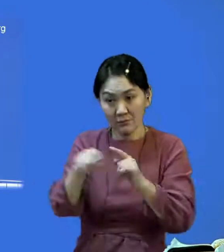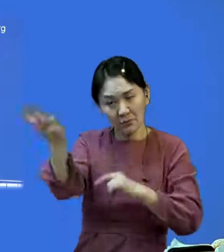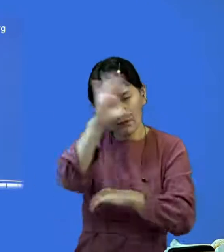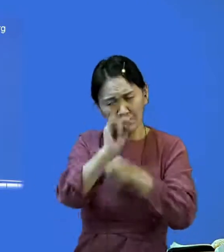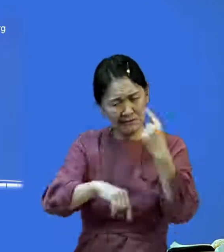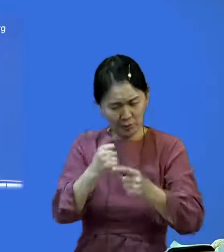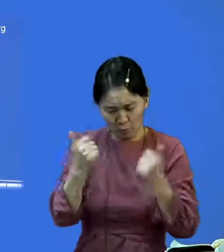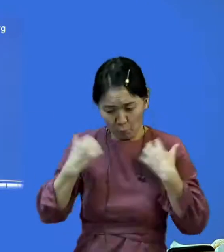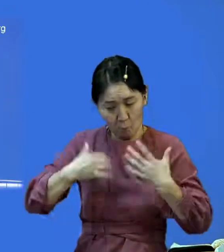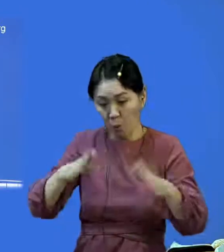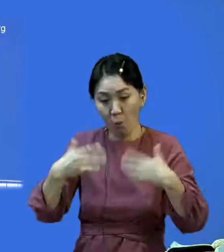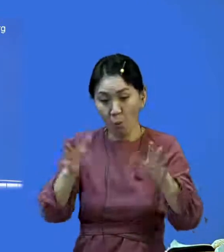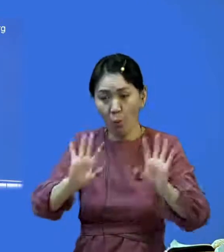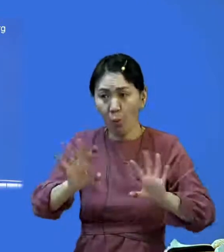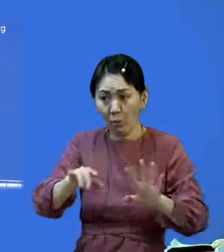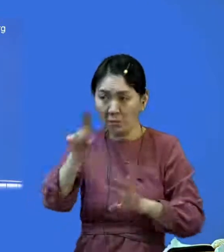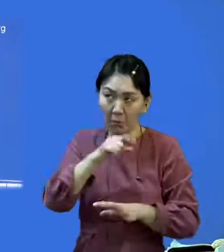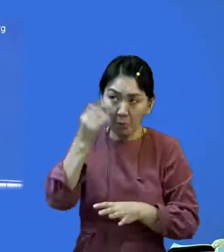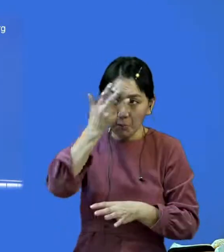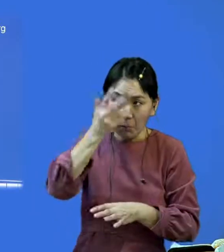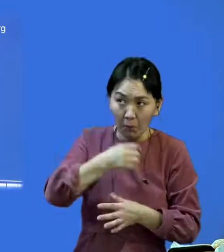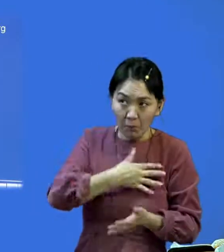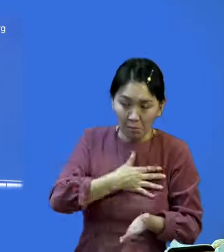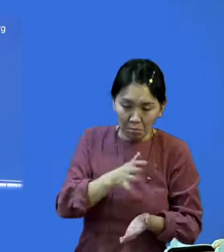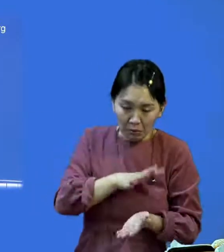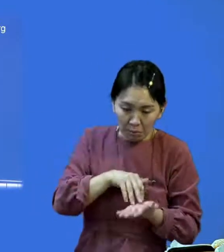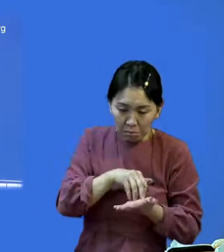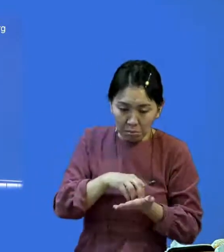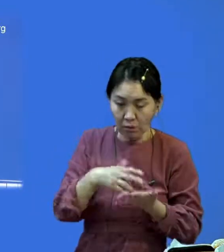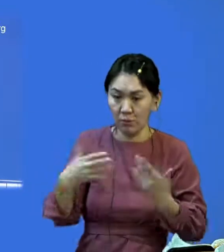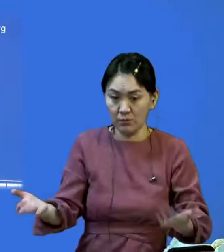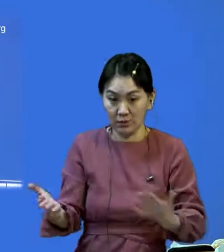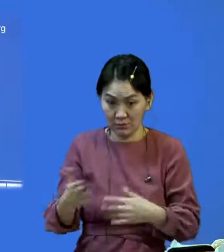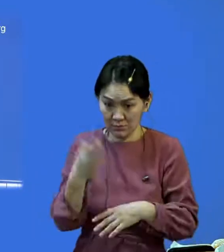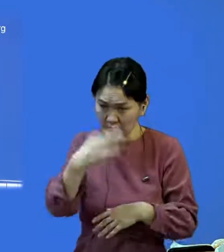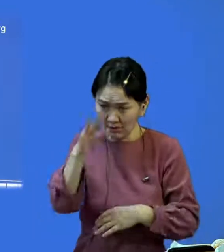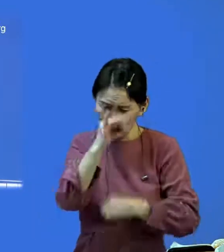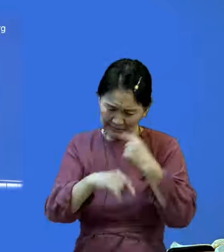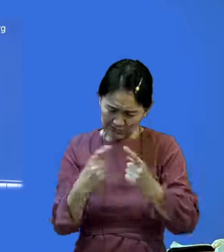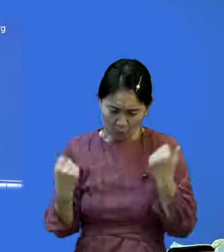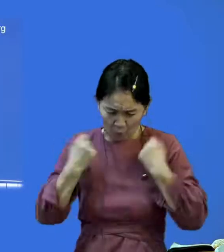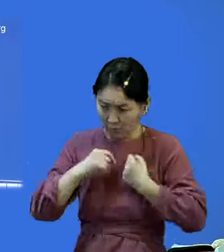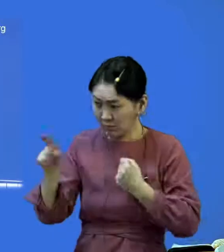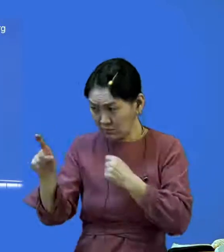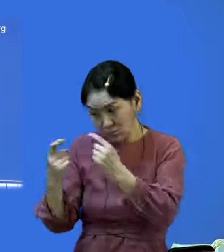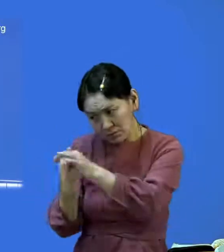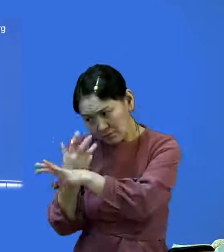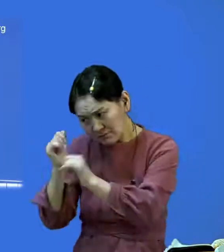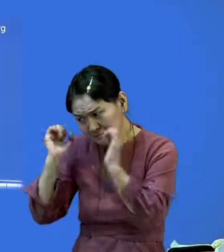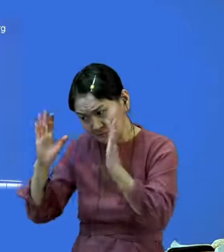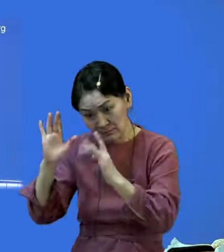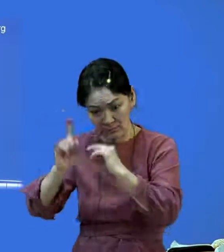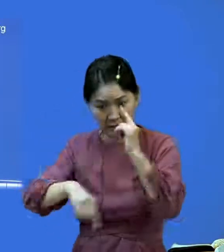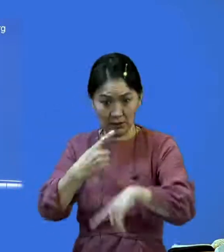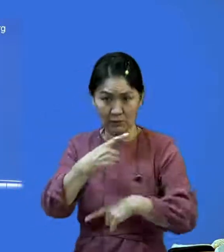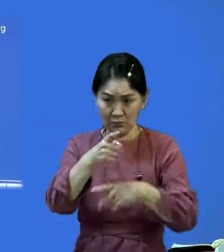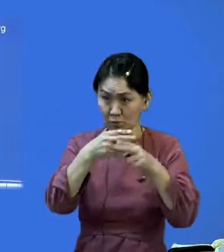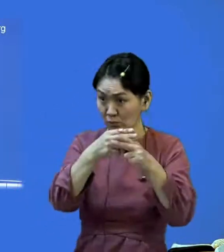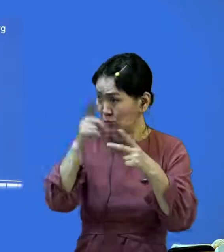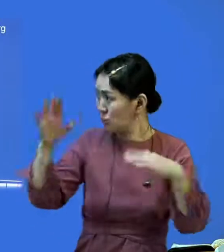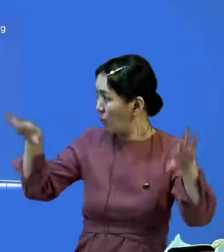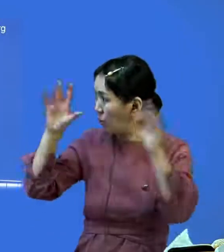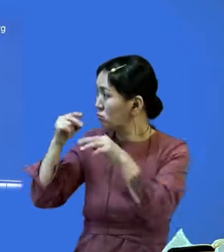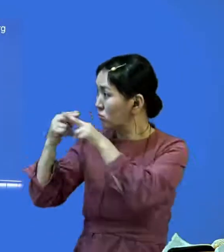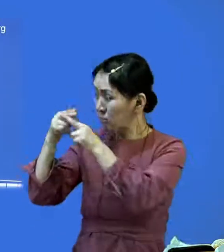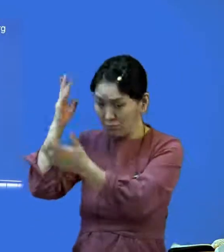илүү хувцаслахгүй гэж юу чүүхэн итгэлтнүүд ээ. Тэгэх тусмаа та нарыг илүү хувцаслахгүй гэж юу? Гэхдээ шууг төртөл бурхан тийжээж